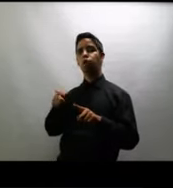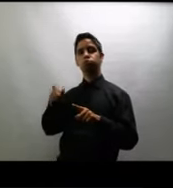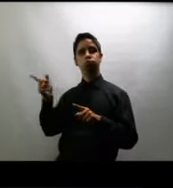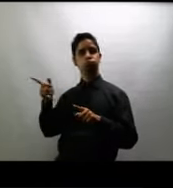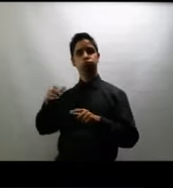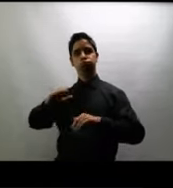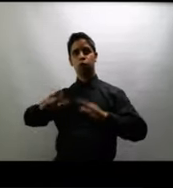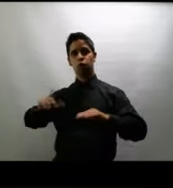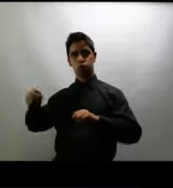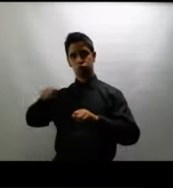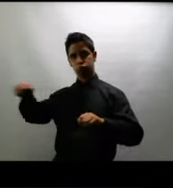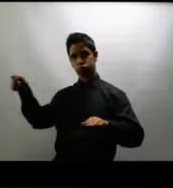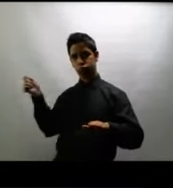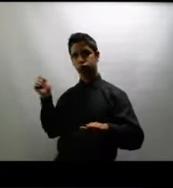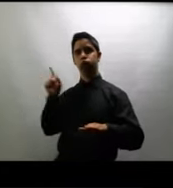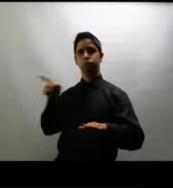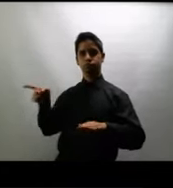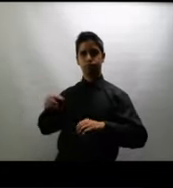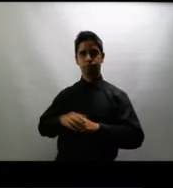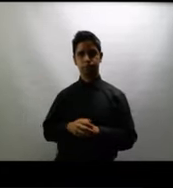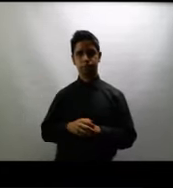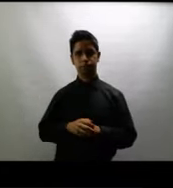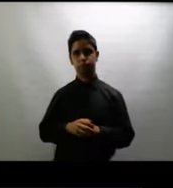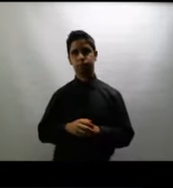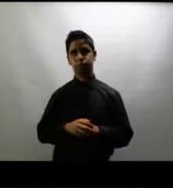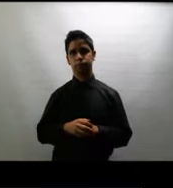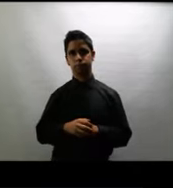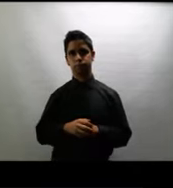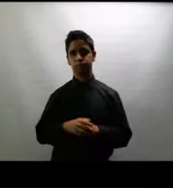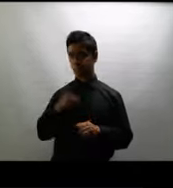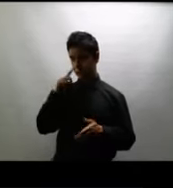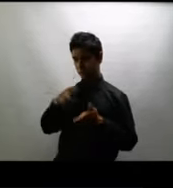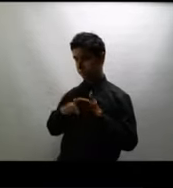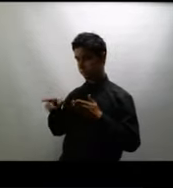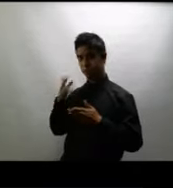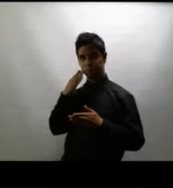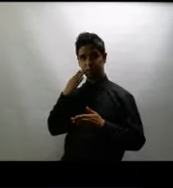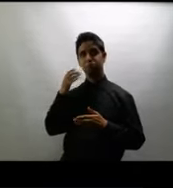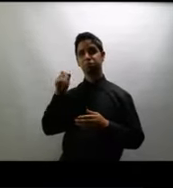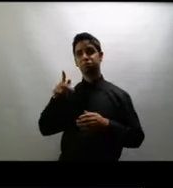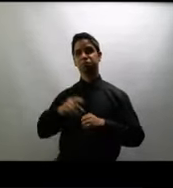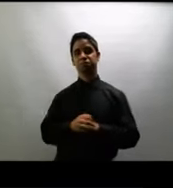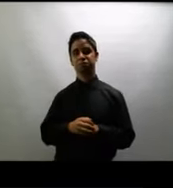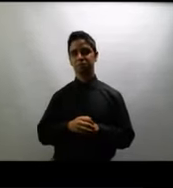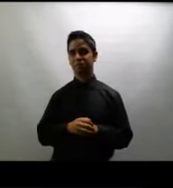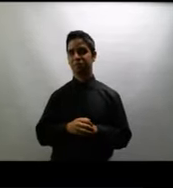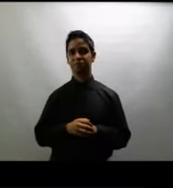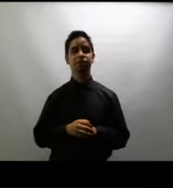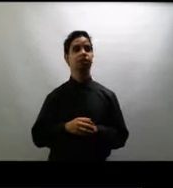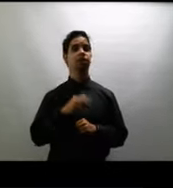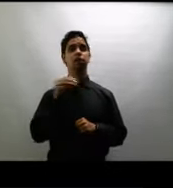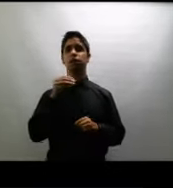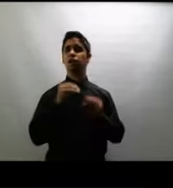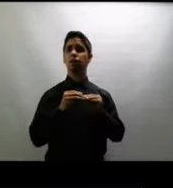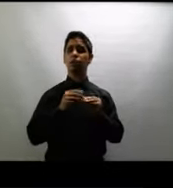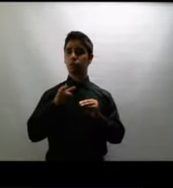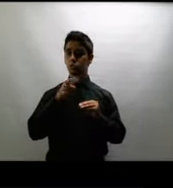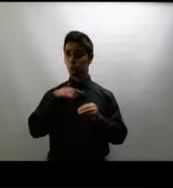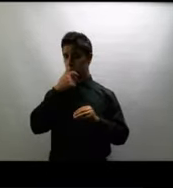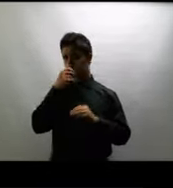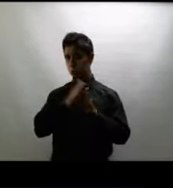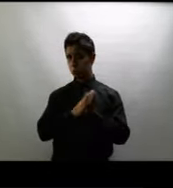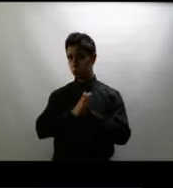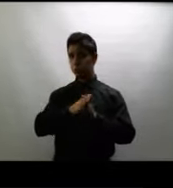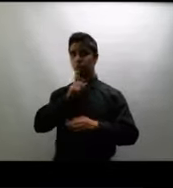Percusión. Percusión. Mira, percusión. ¿Viste? Y entonces es bien interesante